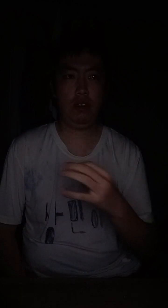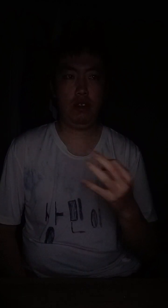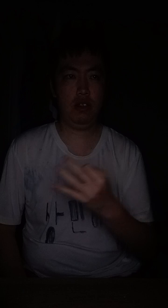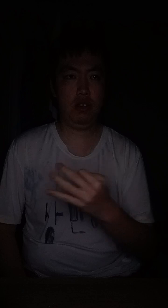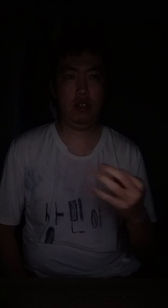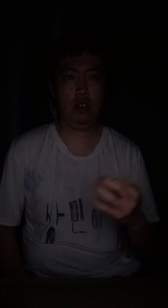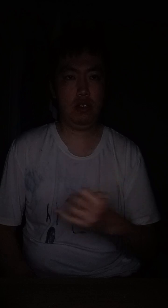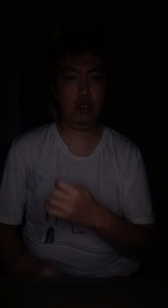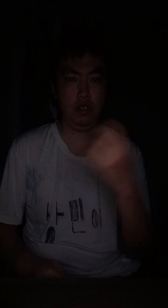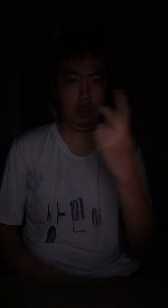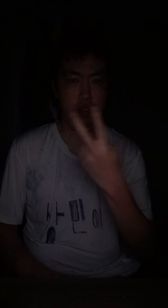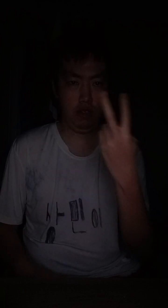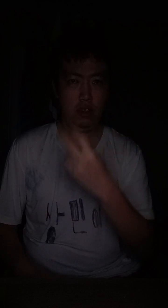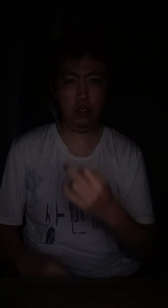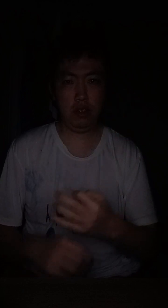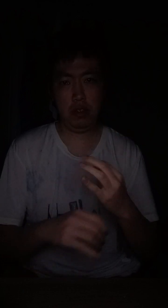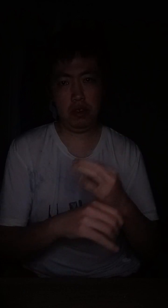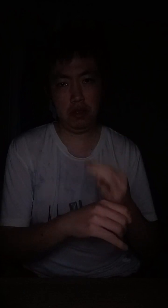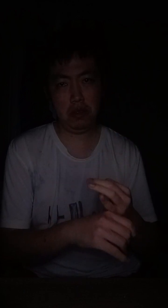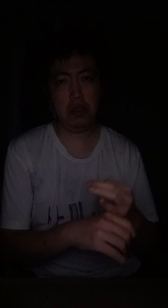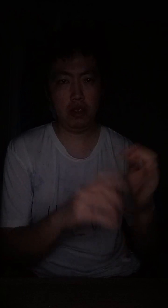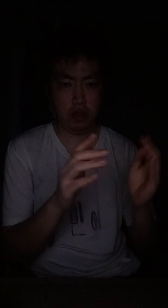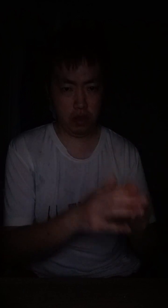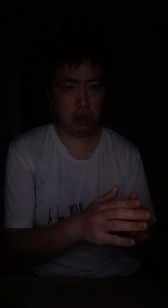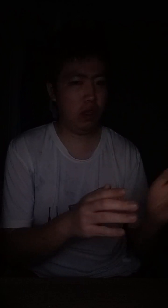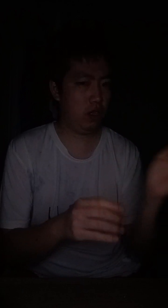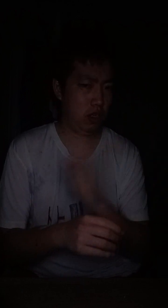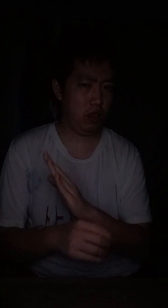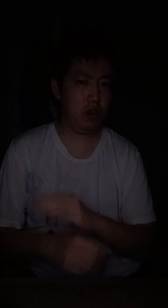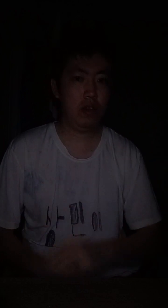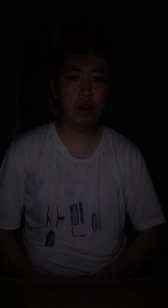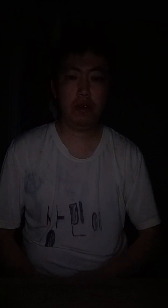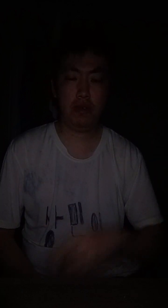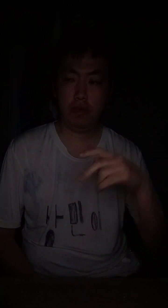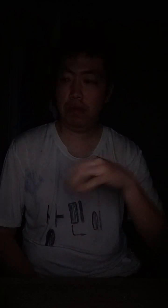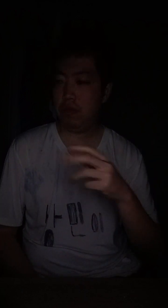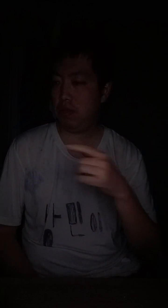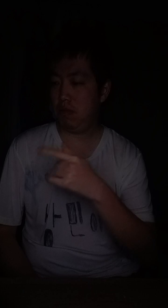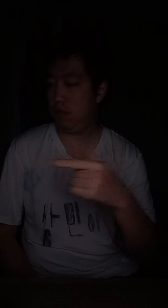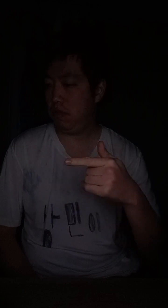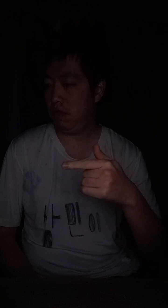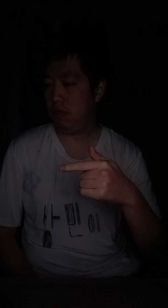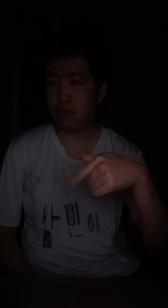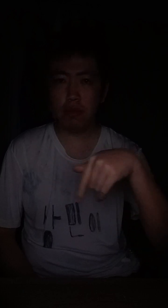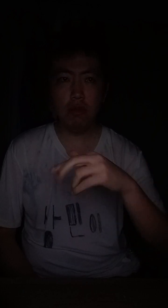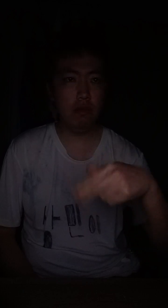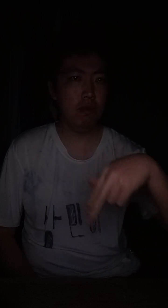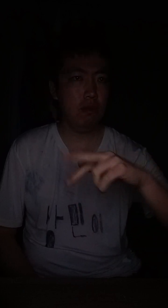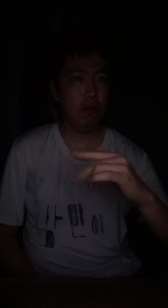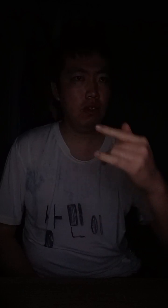수사가 어렵다. 이런 방식으로 수사를 제대로 안 한다던가 조금 어떤 특정이